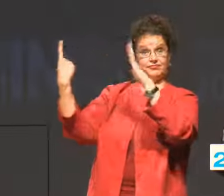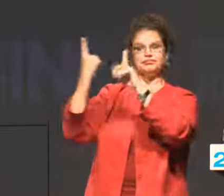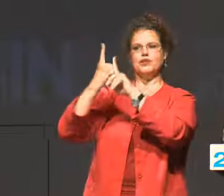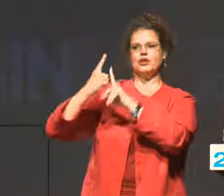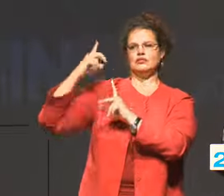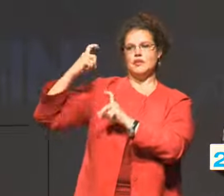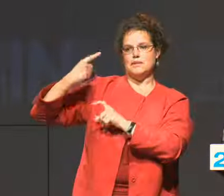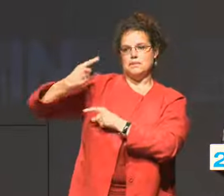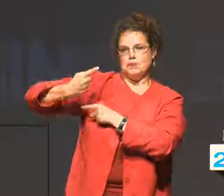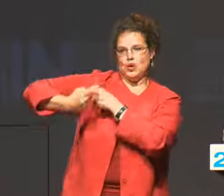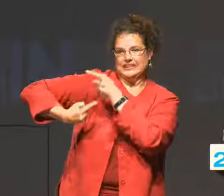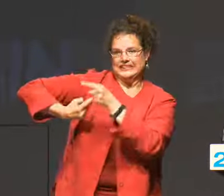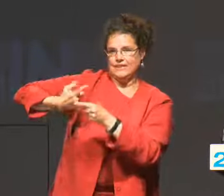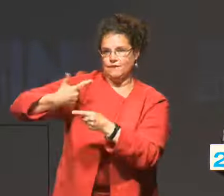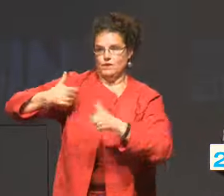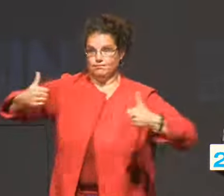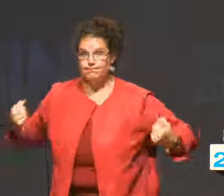Ja, vielen Dank.